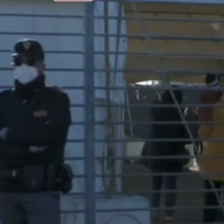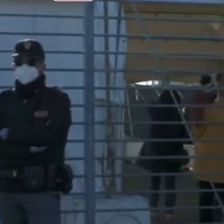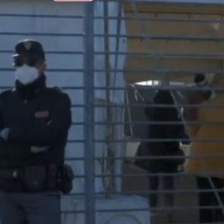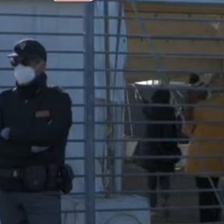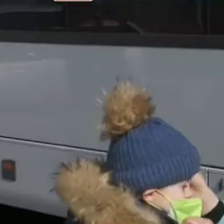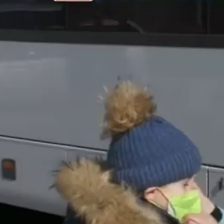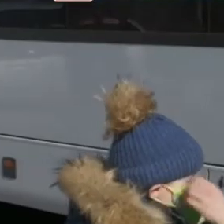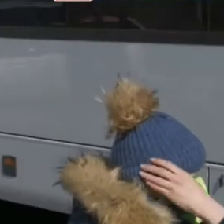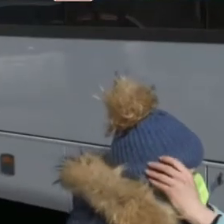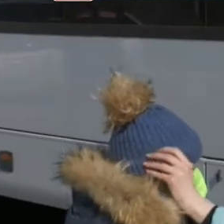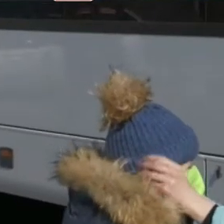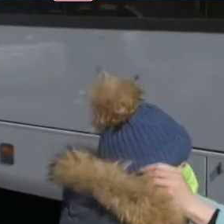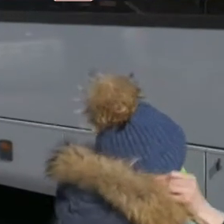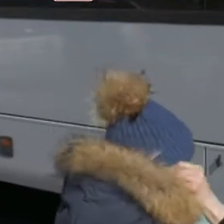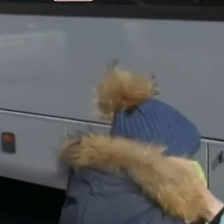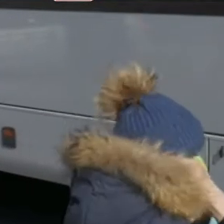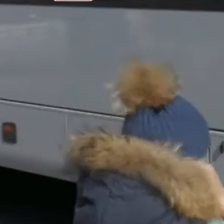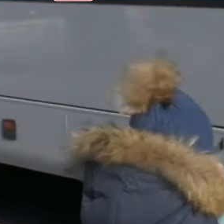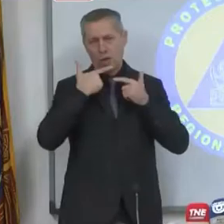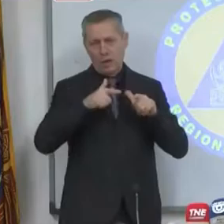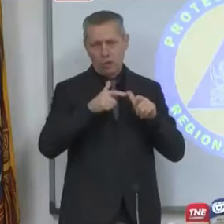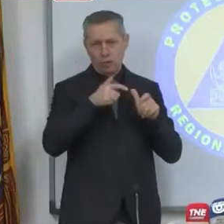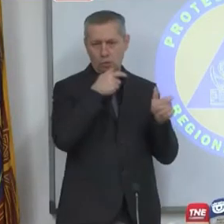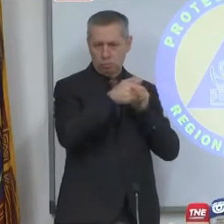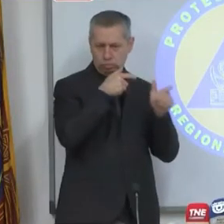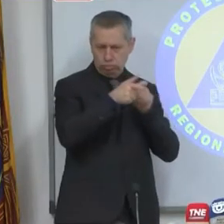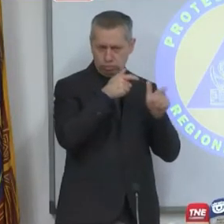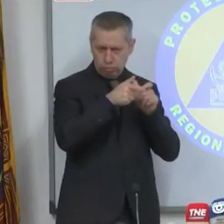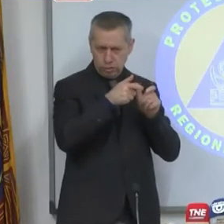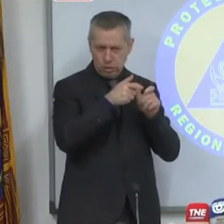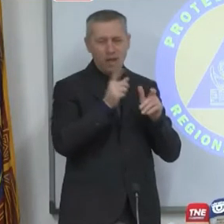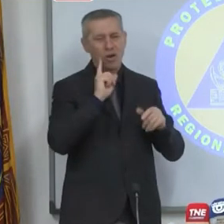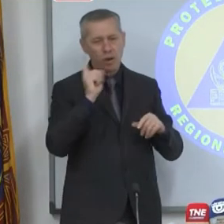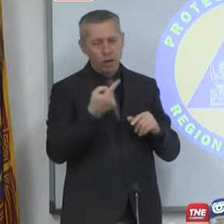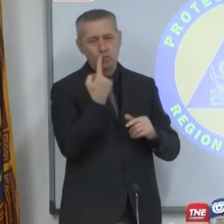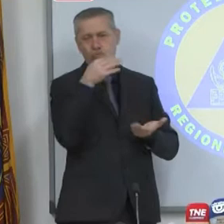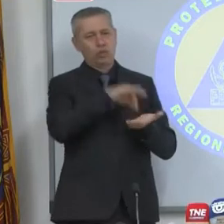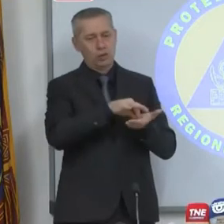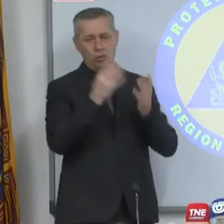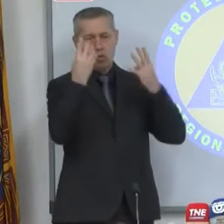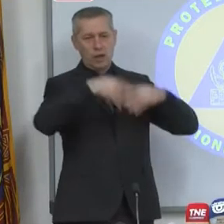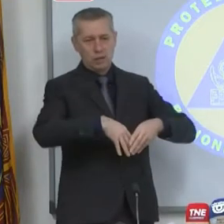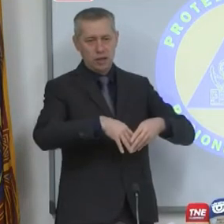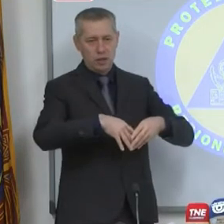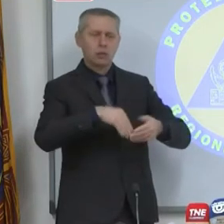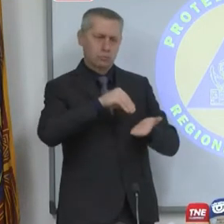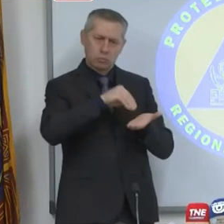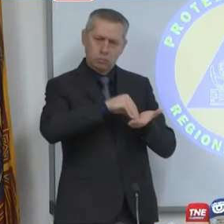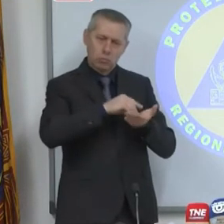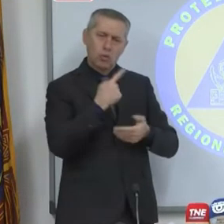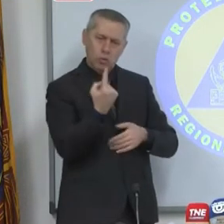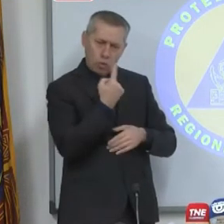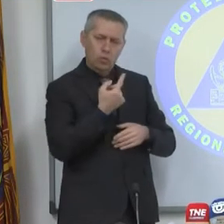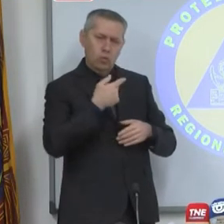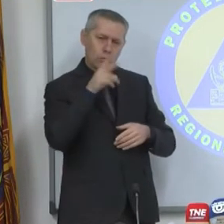intende creare un hub per la prima accoglienza. L'idea è quella di mettere in piedi un hub che possa avere persone che in lingua possano anche ricevere